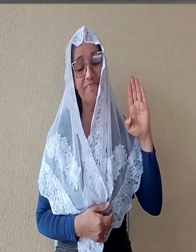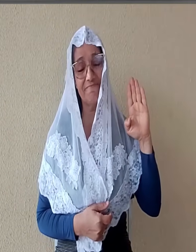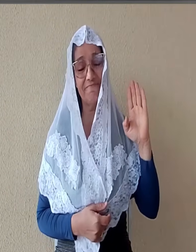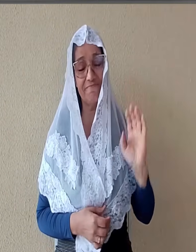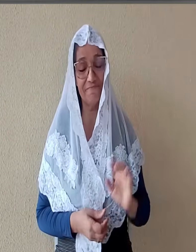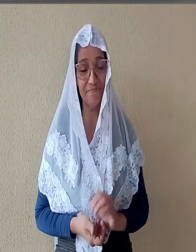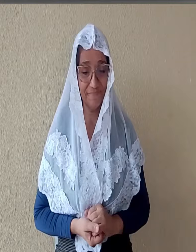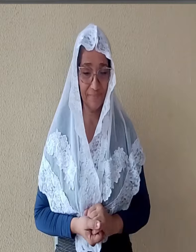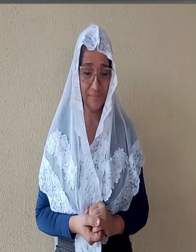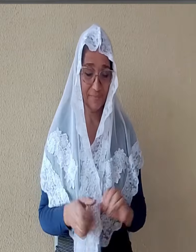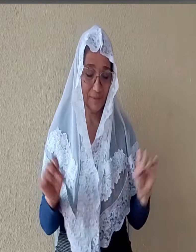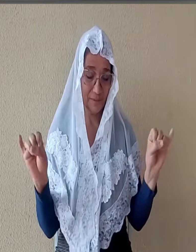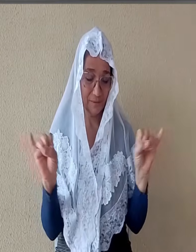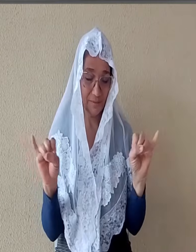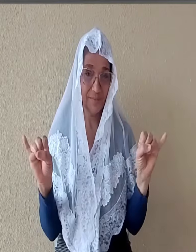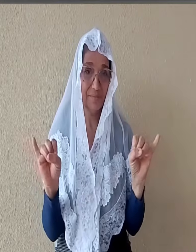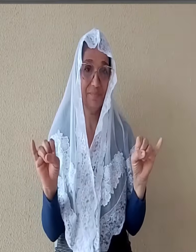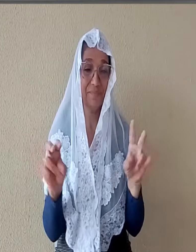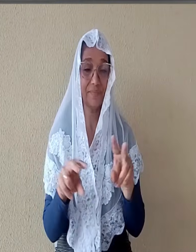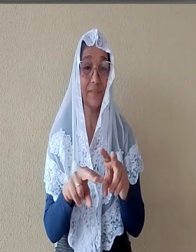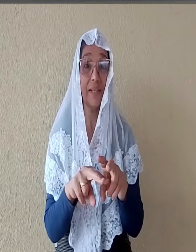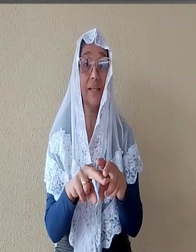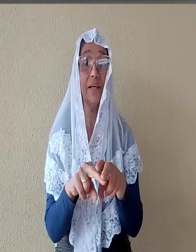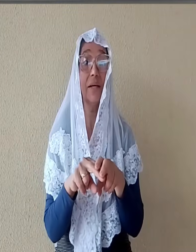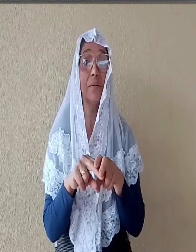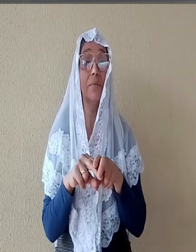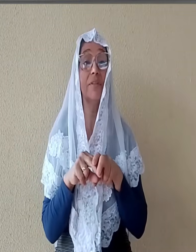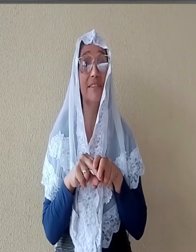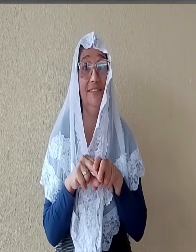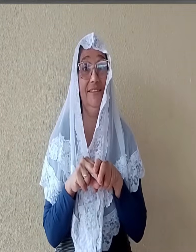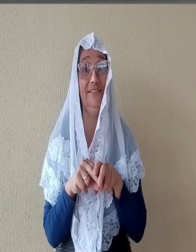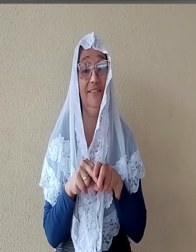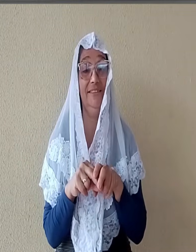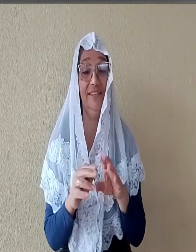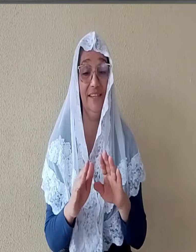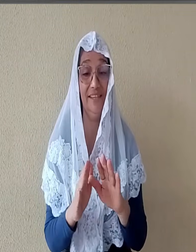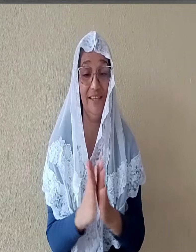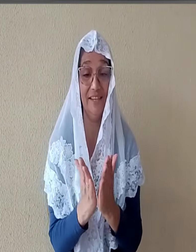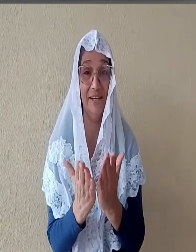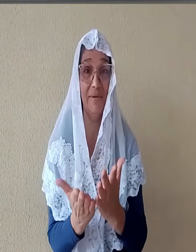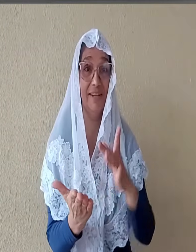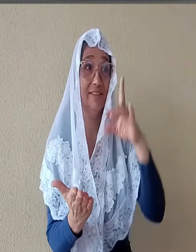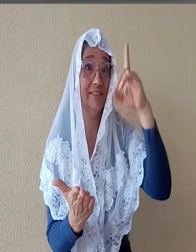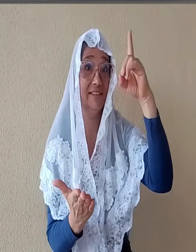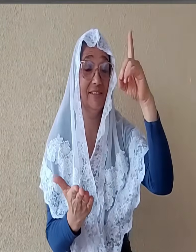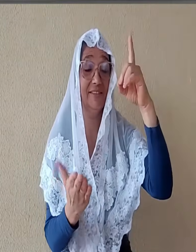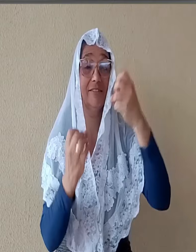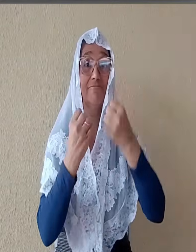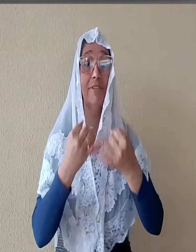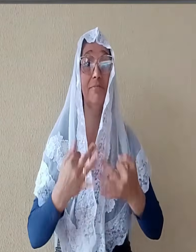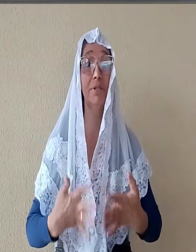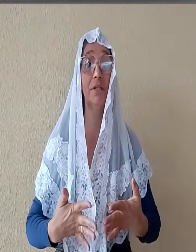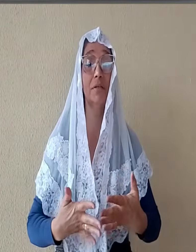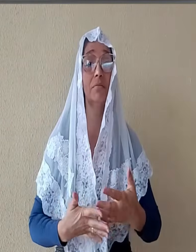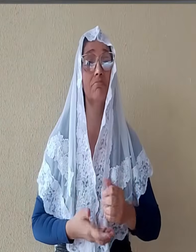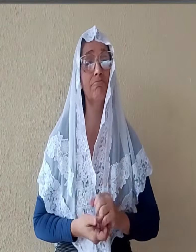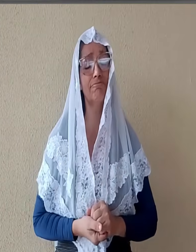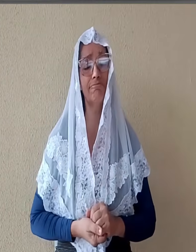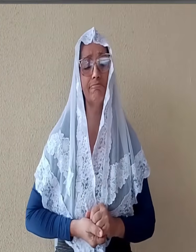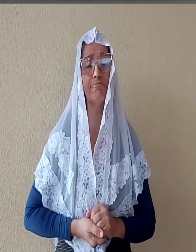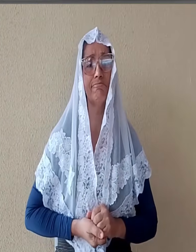lá, aquele que o Senhor escreveu no livro da vida, ninguém arranca, bendito é o nome do Senhor. Aconteça